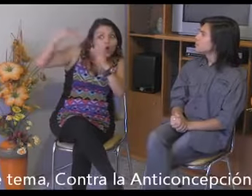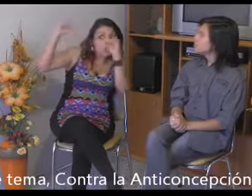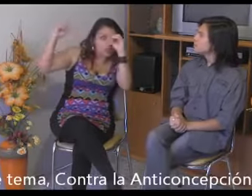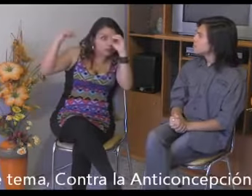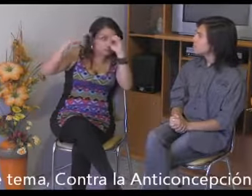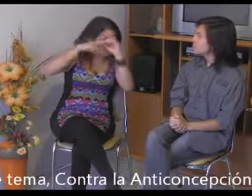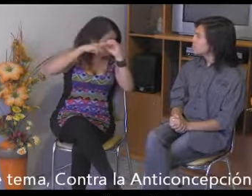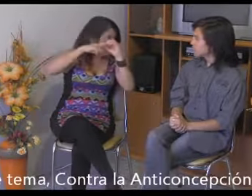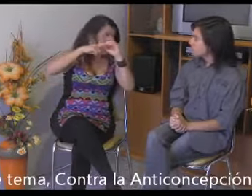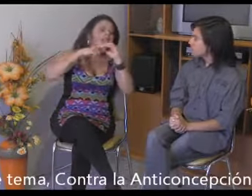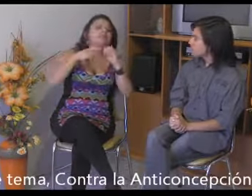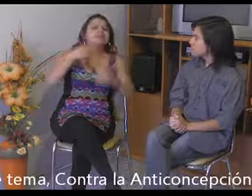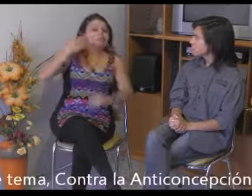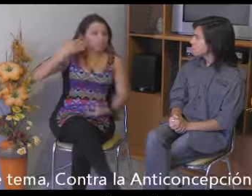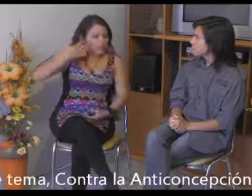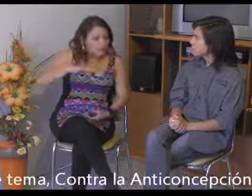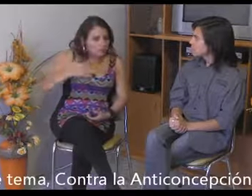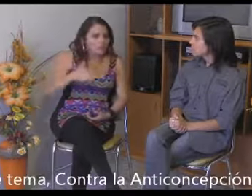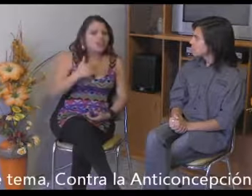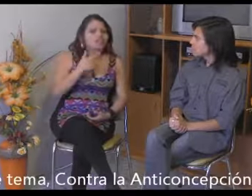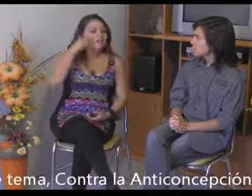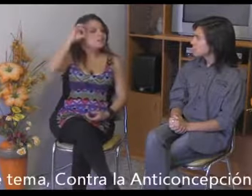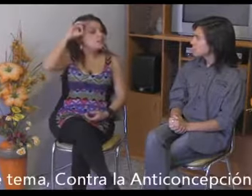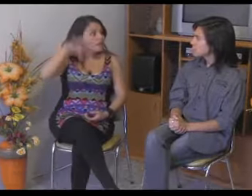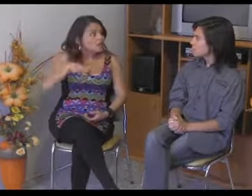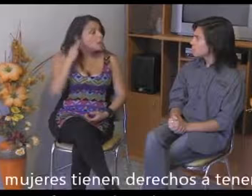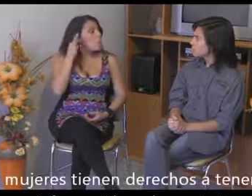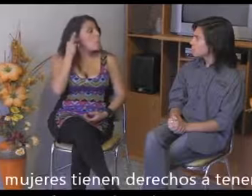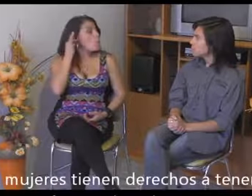Ese tema contra la anticoncepción es muy importante.